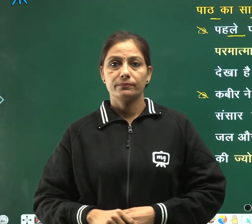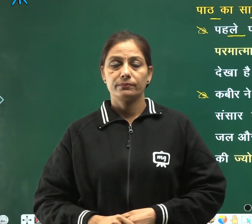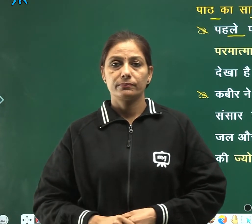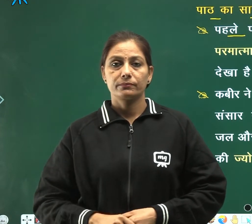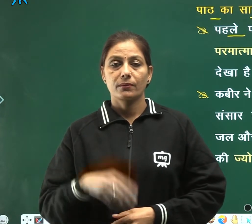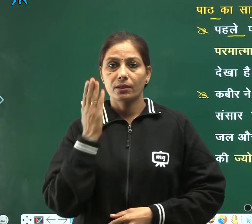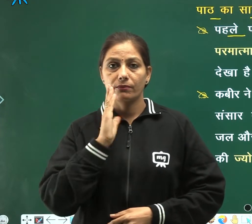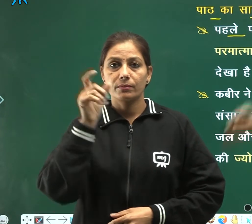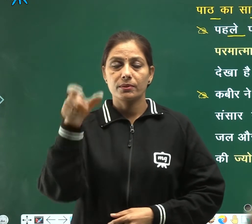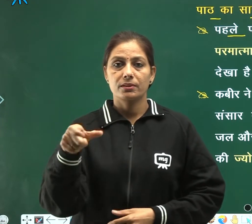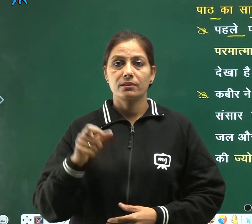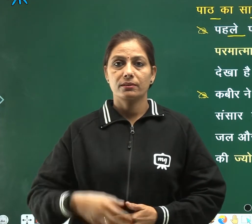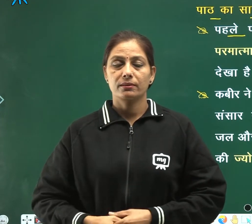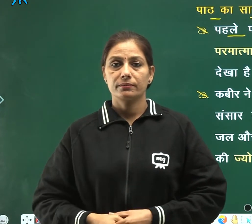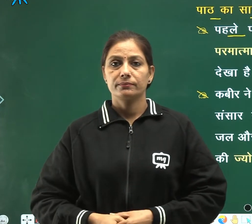कबीर जी ने